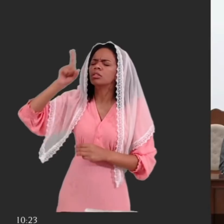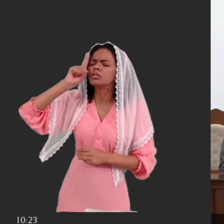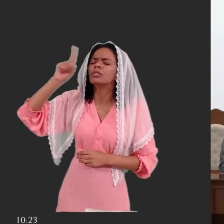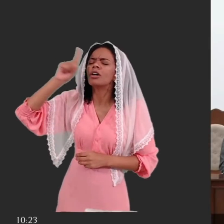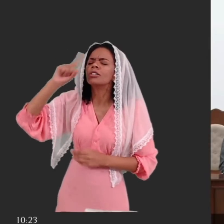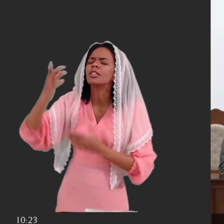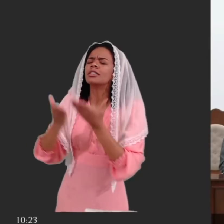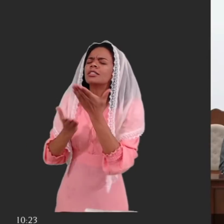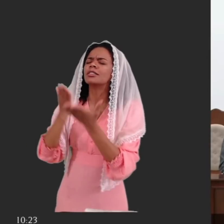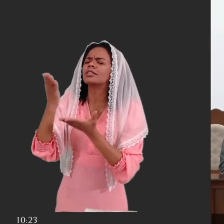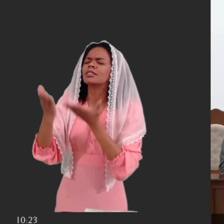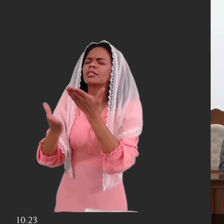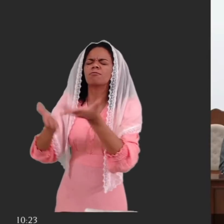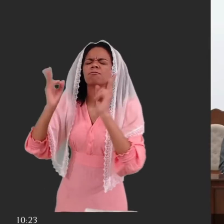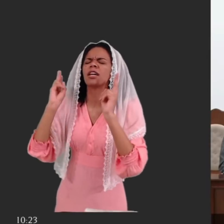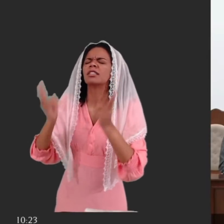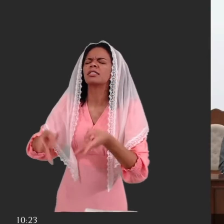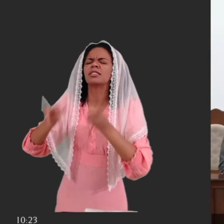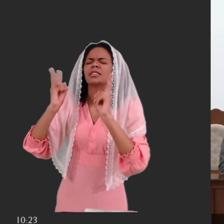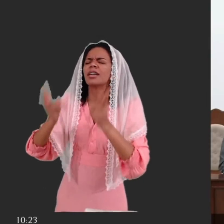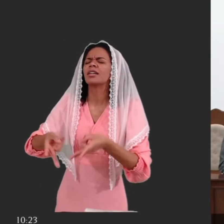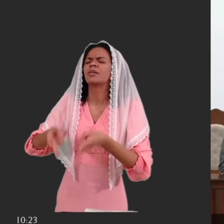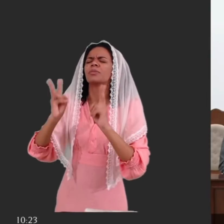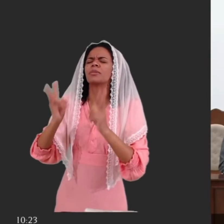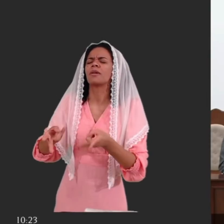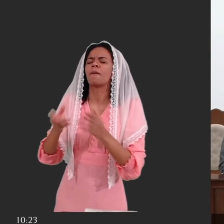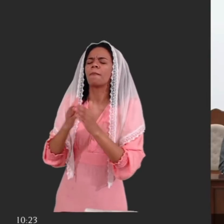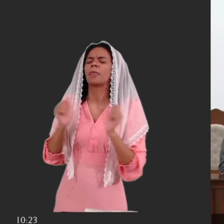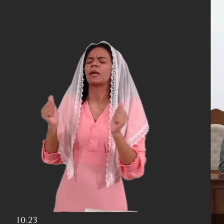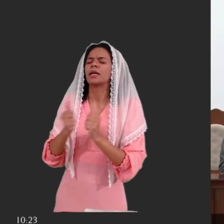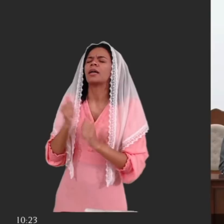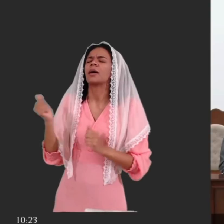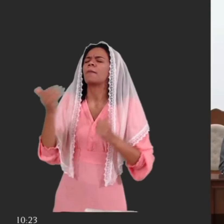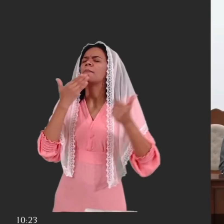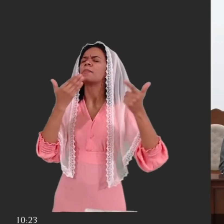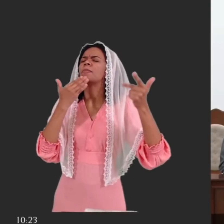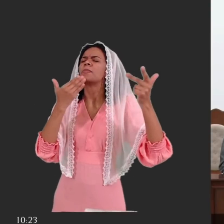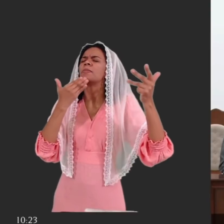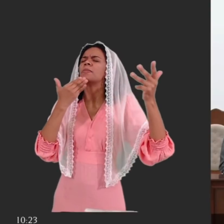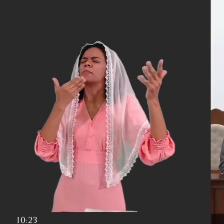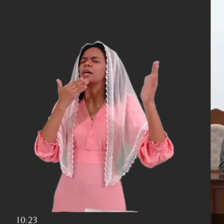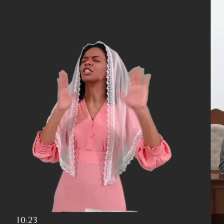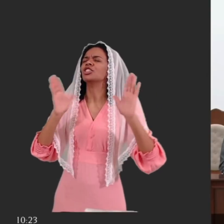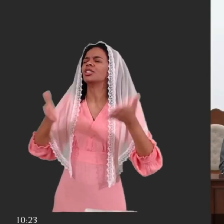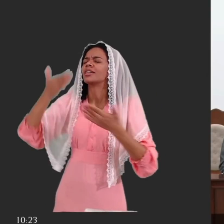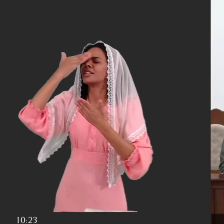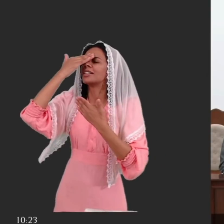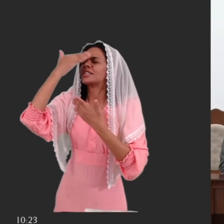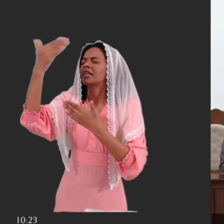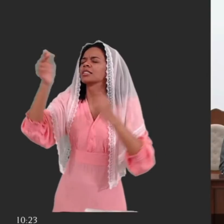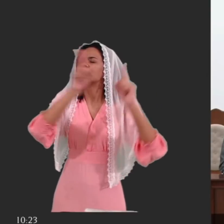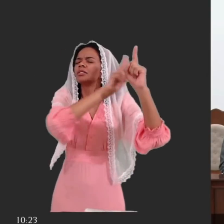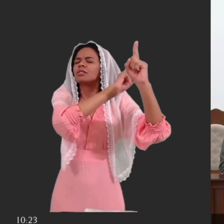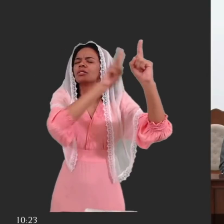servir até o fim da nossa jornada. Tudo pedimos com agradecimentos em nome